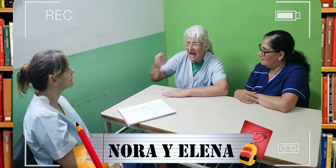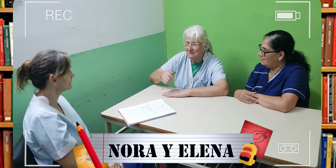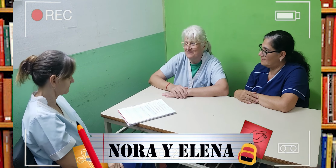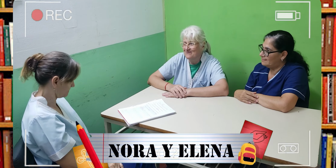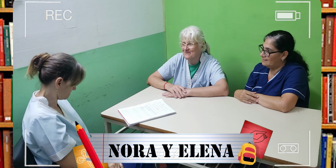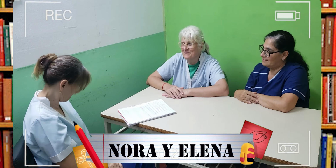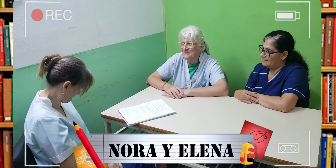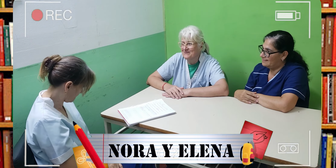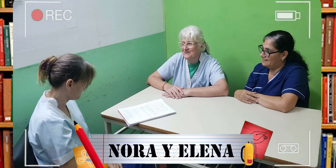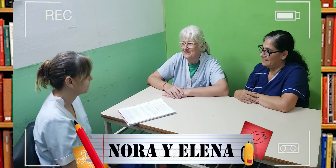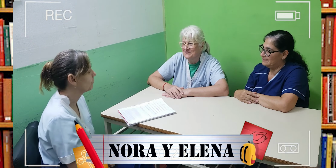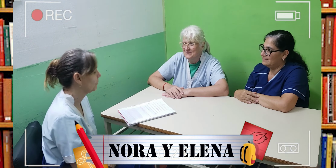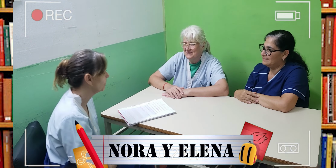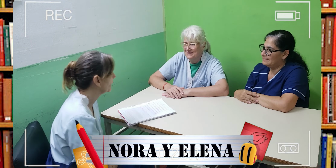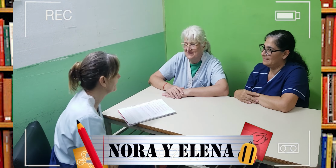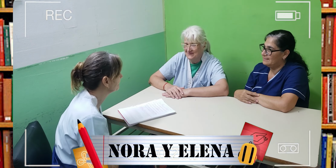Yo me llamo Elena.